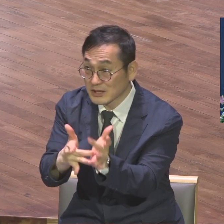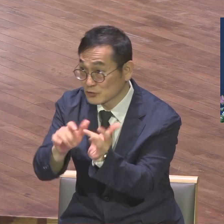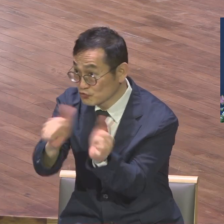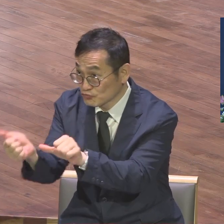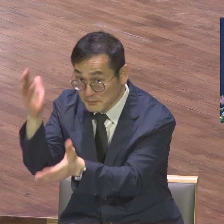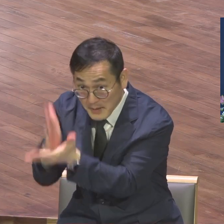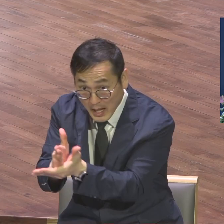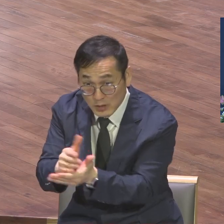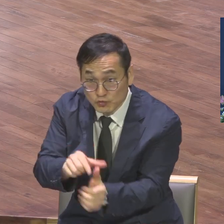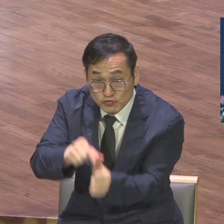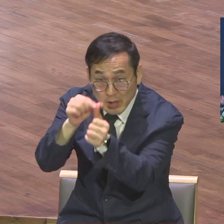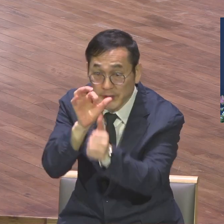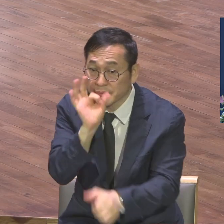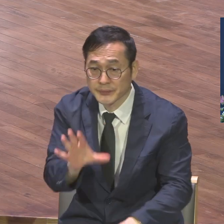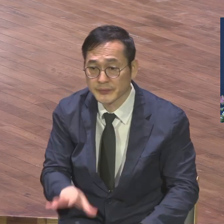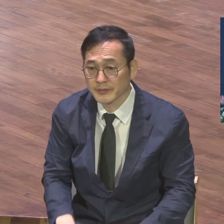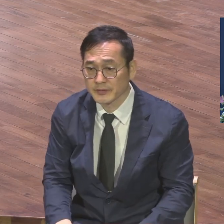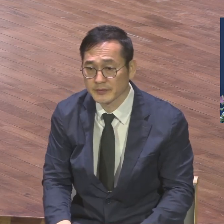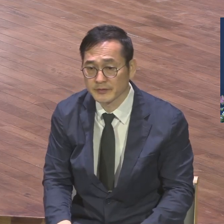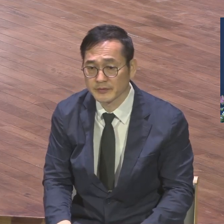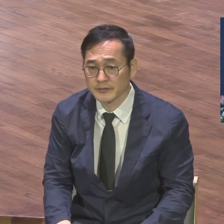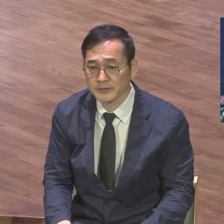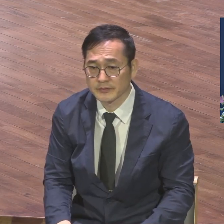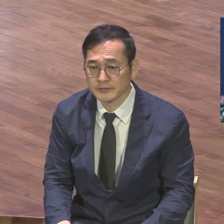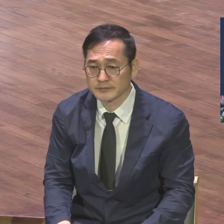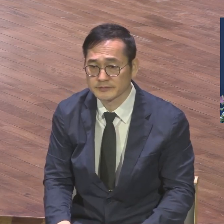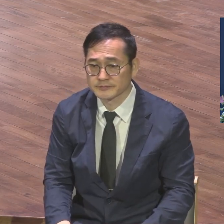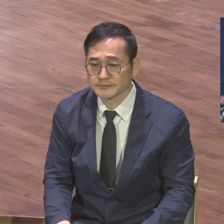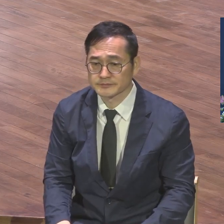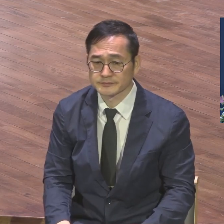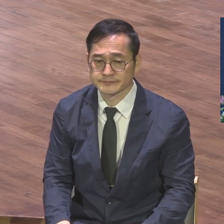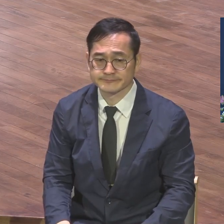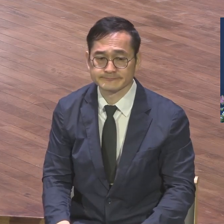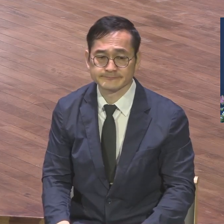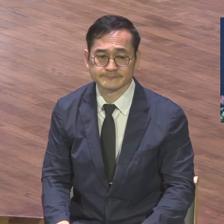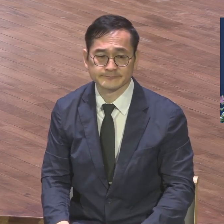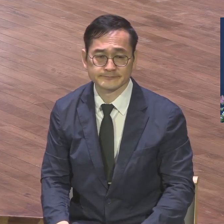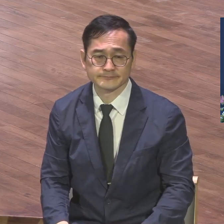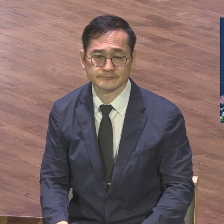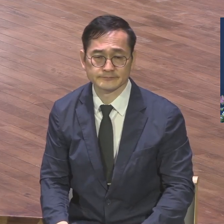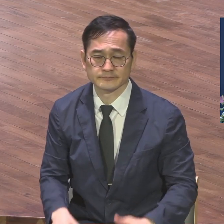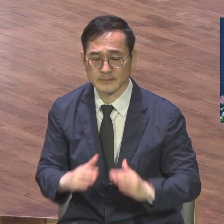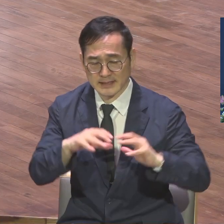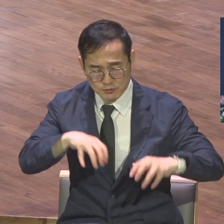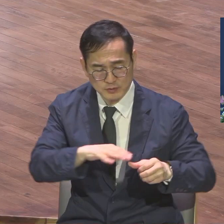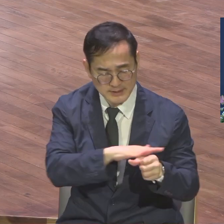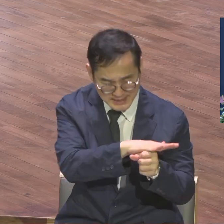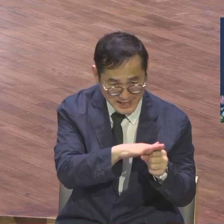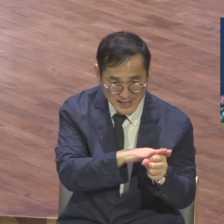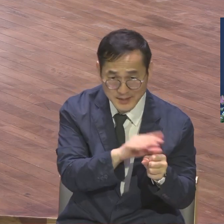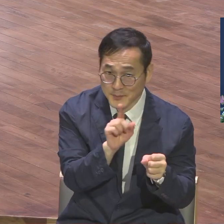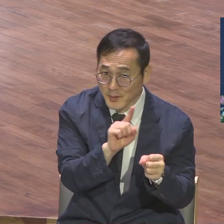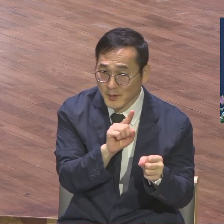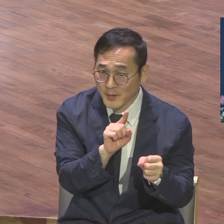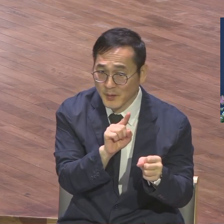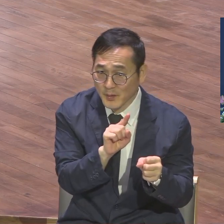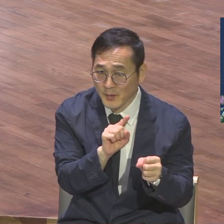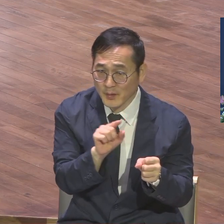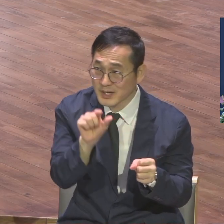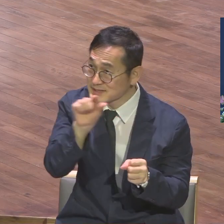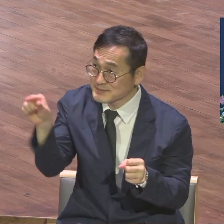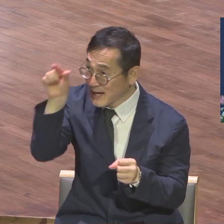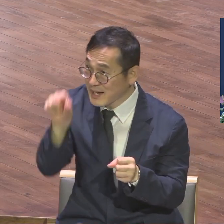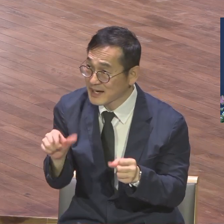이 십자가 망대가 다 세워진 사람. 우리가 이웃에게 줄 수 있는 최고의 사랑이 뭡니까?